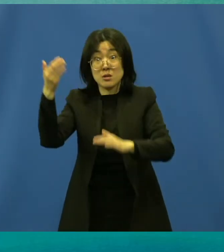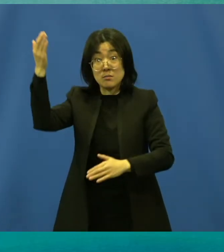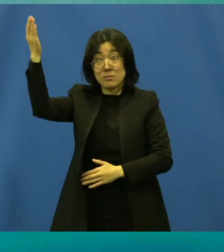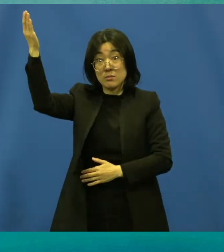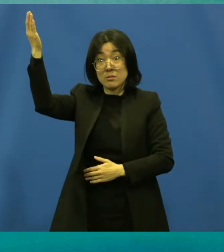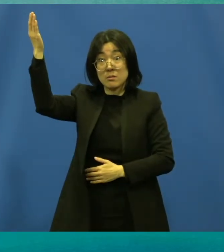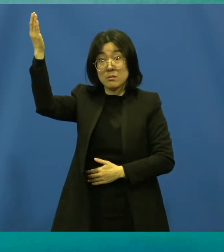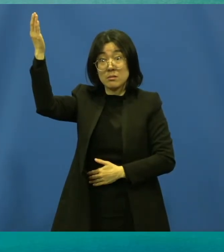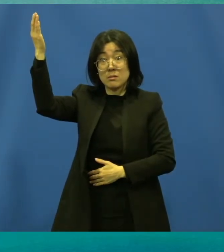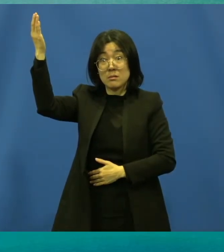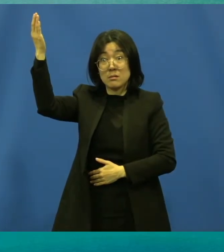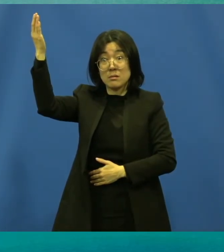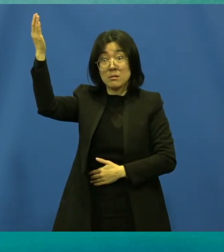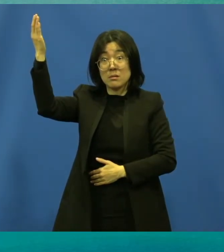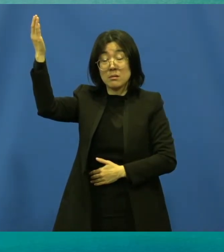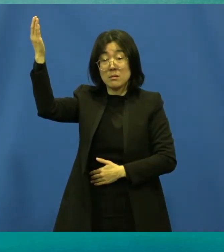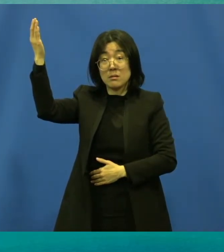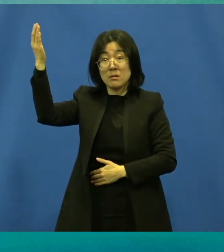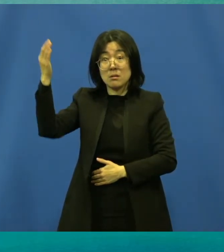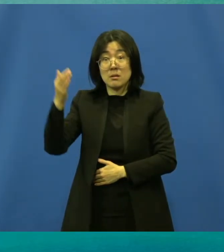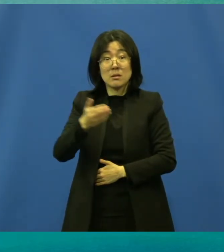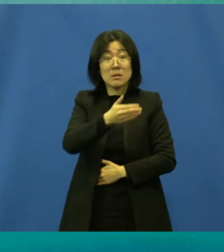이걸 우리가 온몸으로 느끼셔야 돼요.